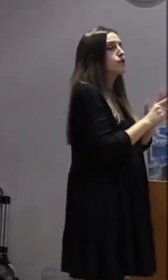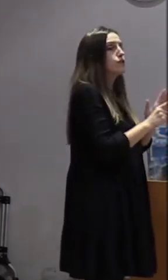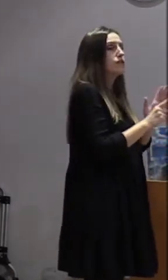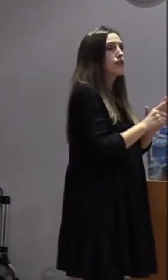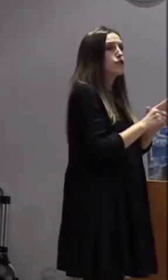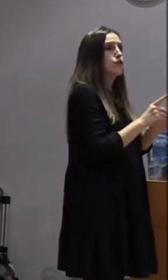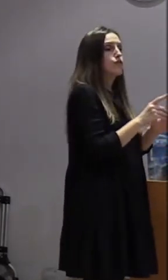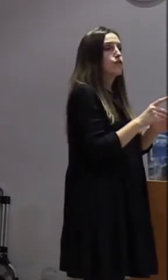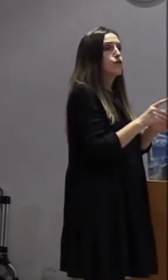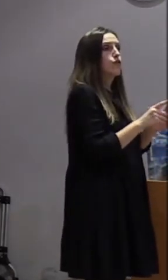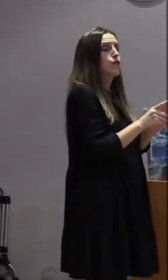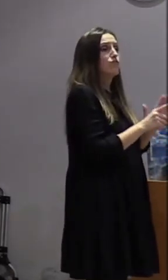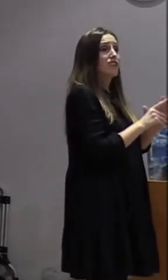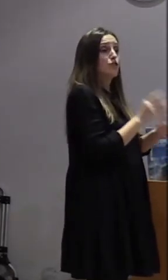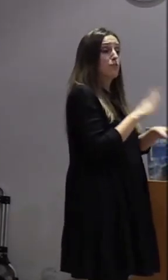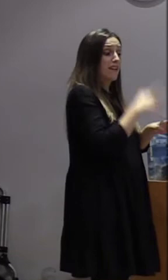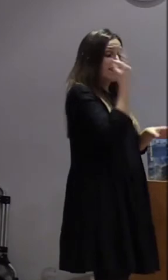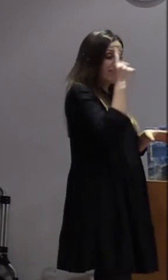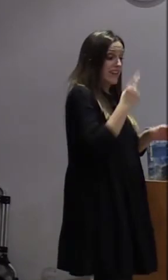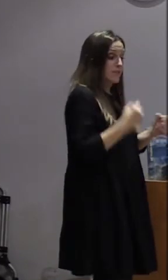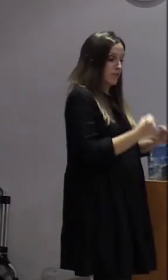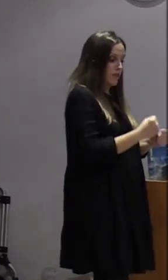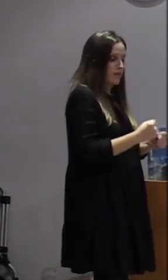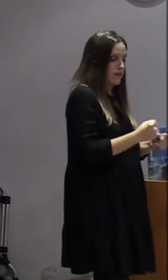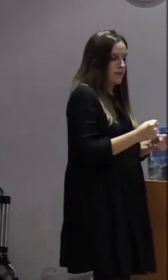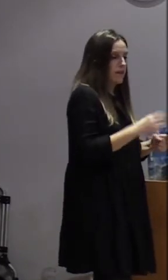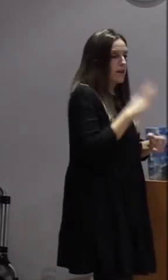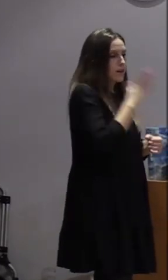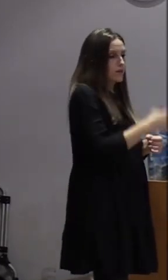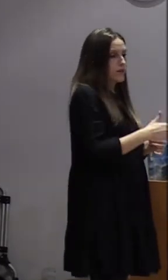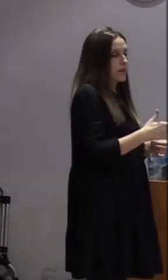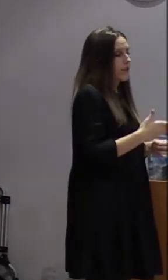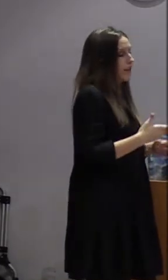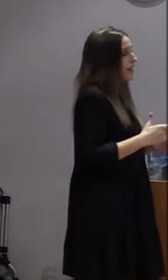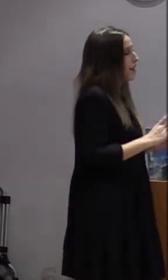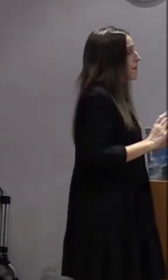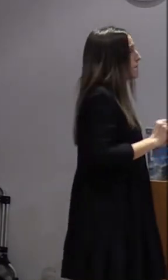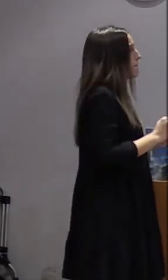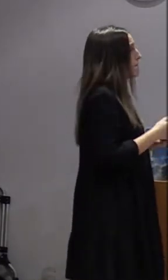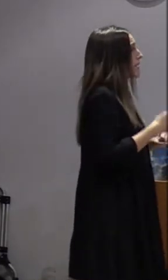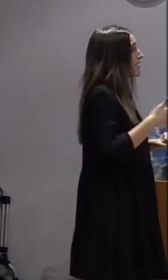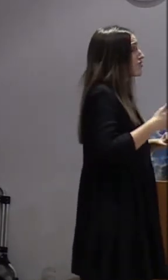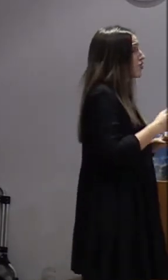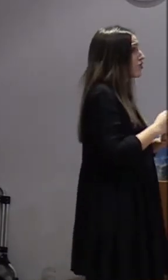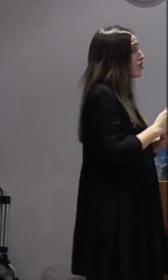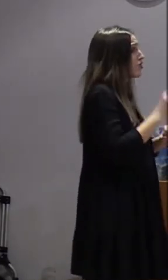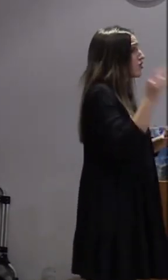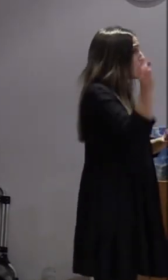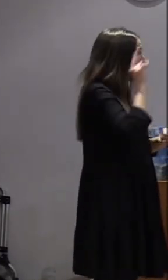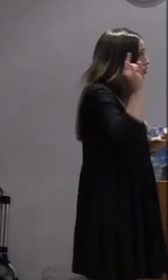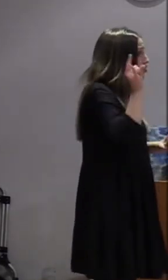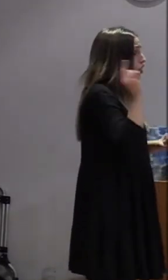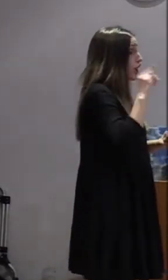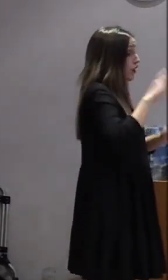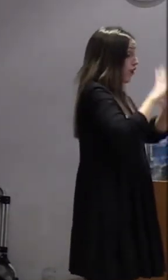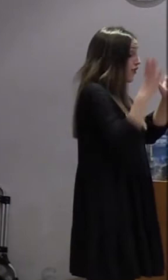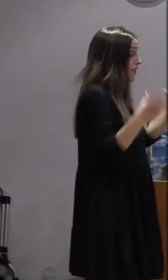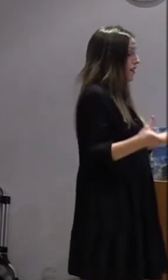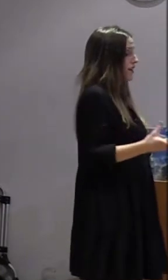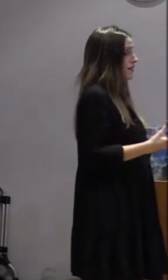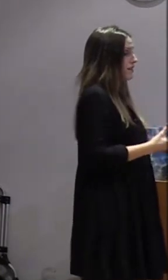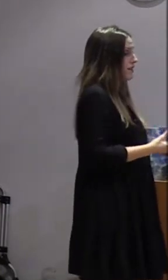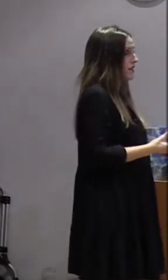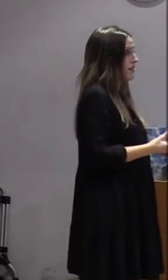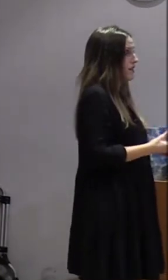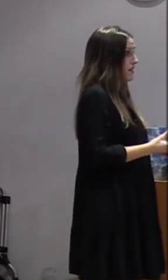de la potencia que tuvo, ha sido o ha provocado el mayor sonido que se ha generado en la Tierra desde que estamos los